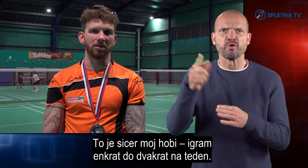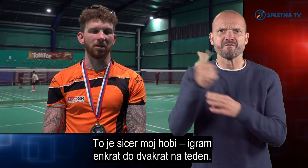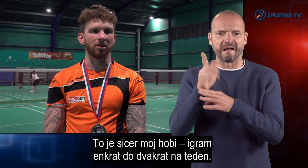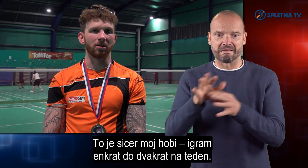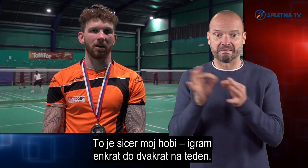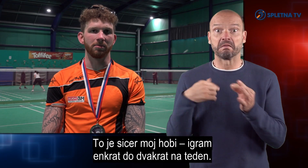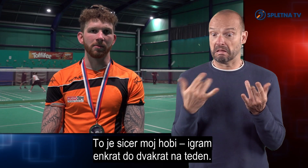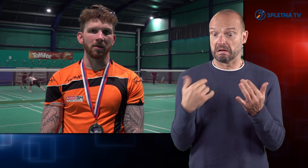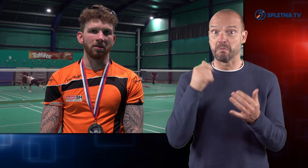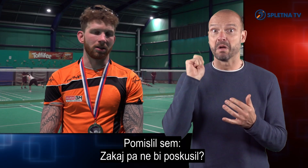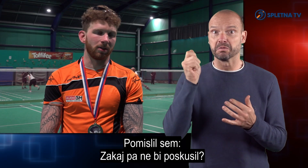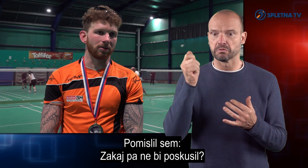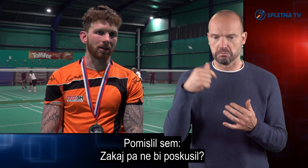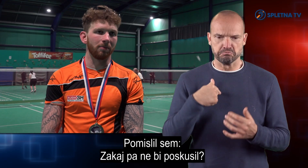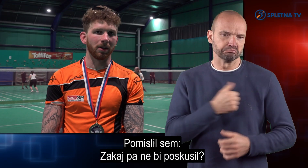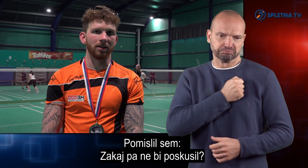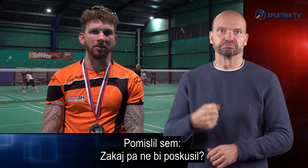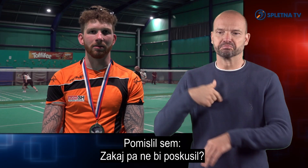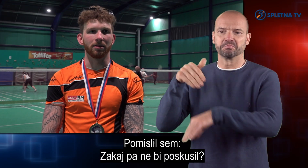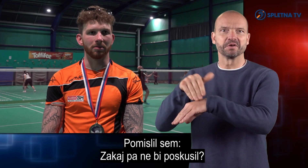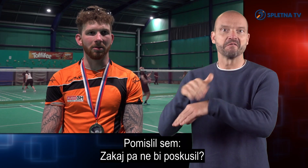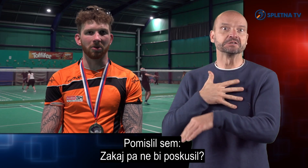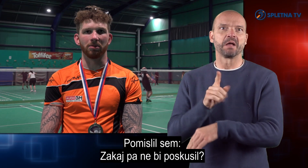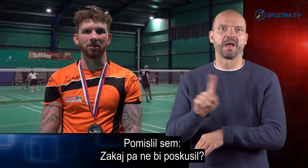na teden igram. Sem rekel, zakaj pa naj.